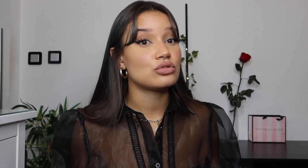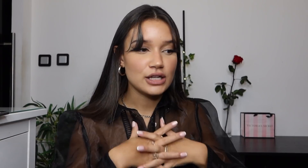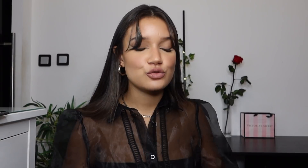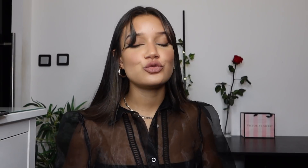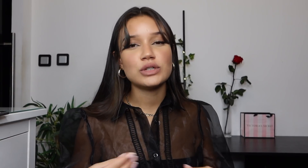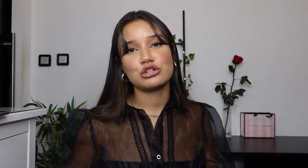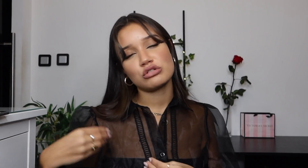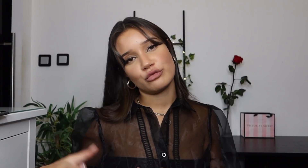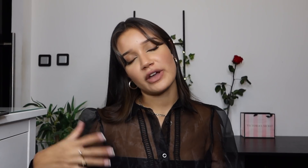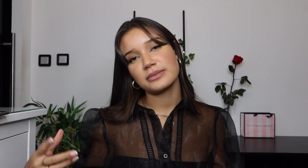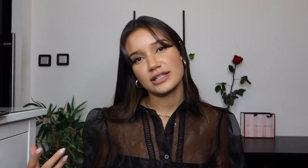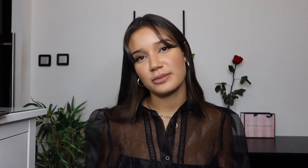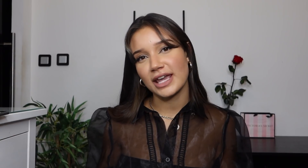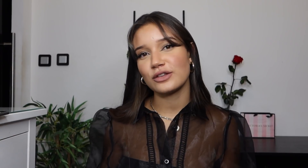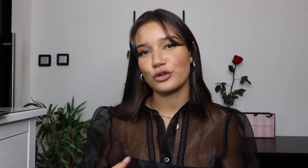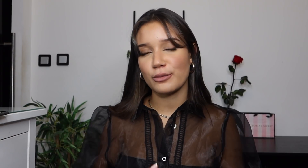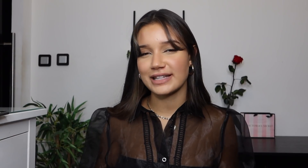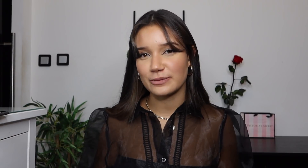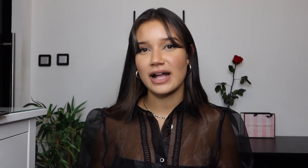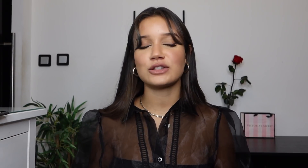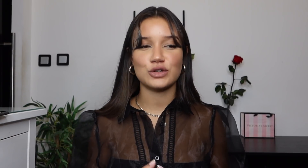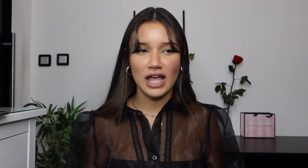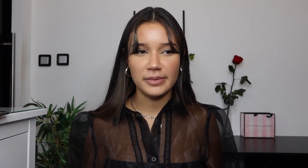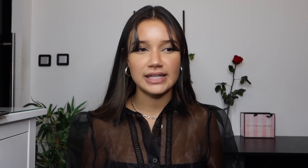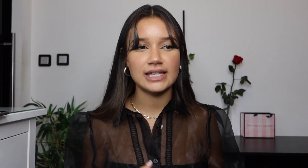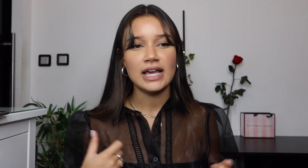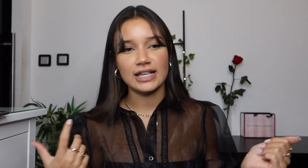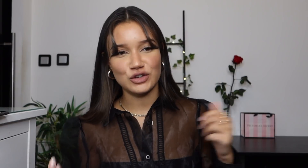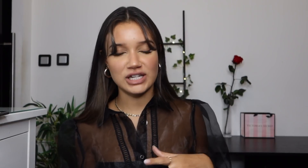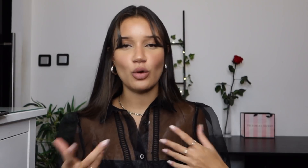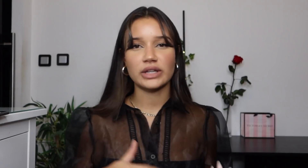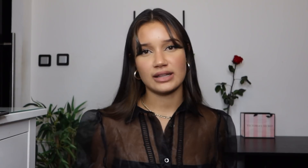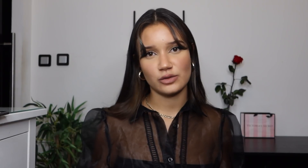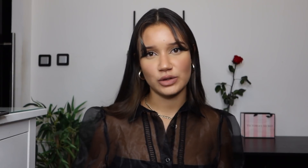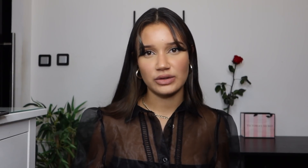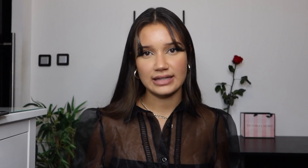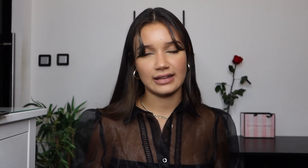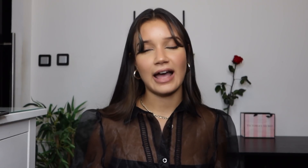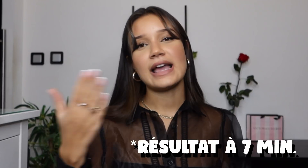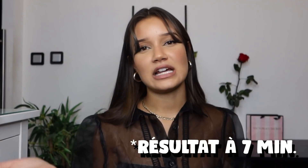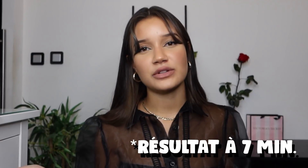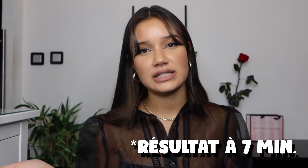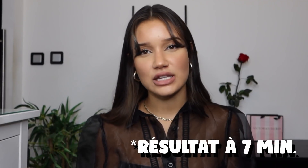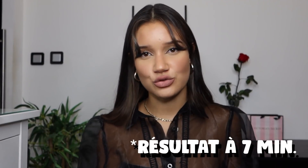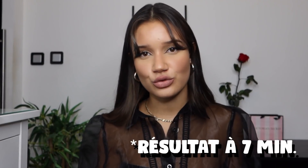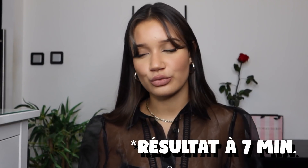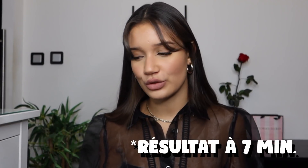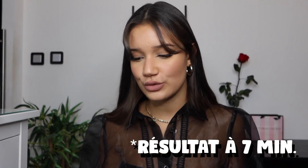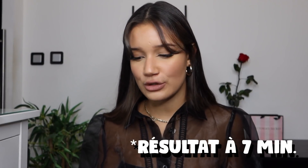Et du coup tous les jours je vais vous faire un petit update de comment ça se passe, ce que j'ai appris, est-ce que j'ai rencontré des difficultés, etc. Et à la fin des 7 jours, donc dans une semaine,